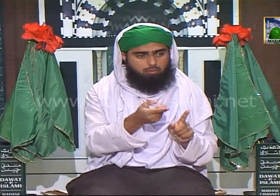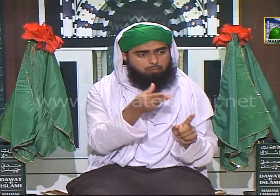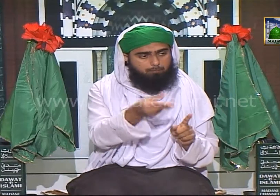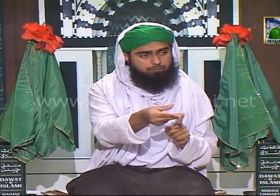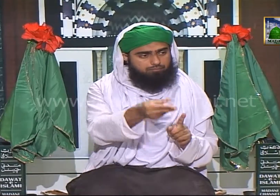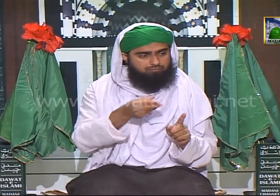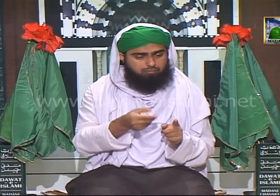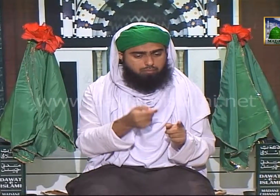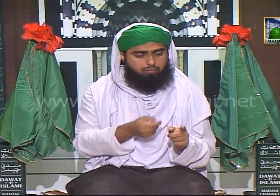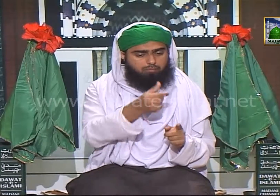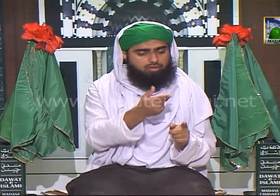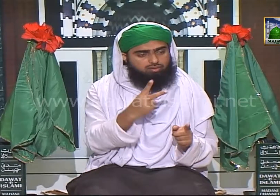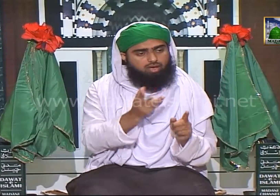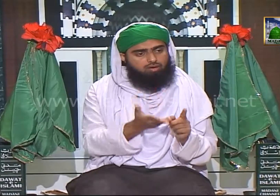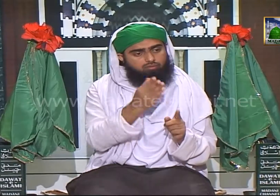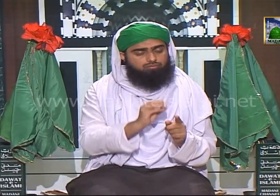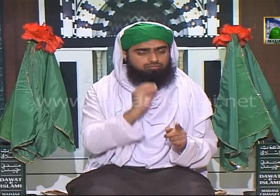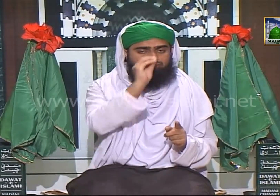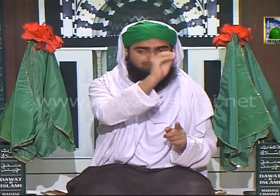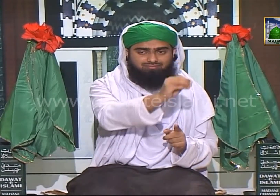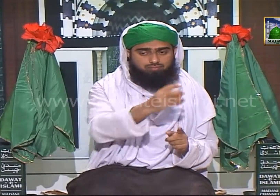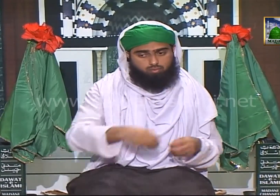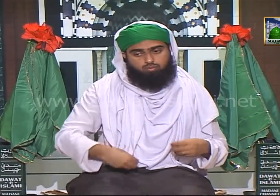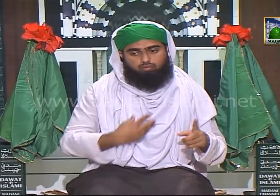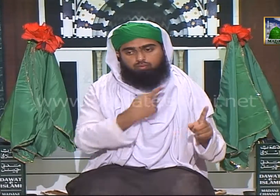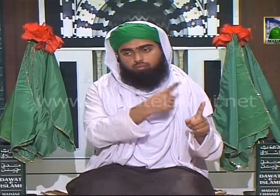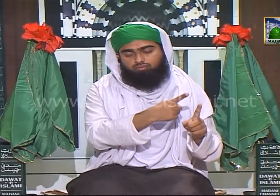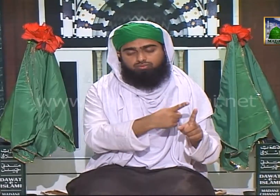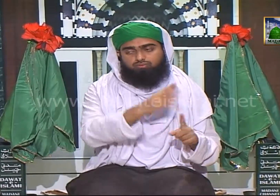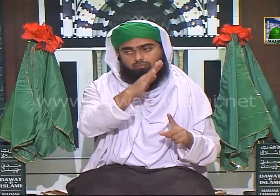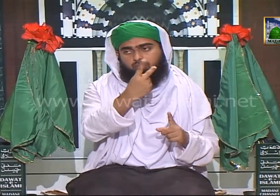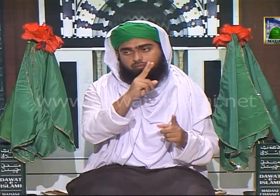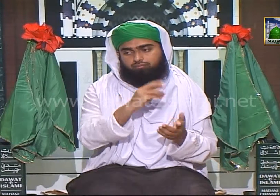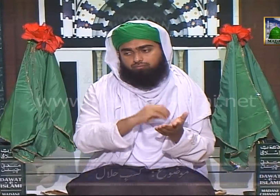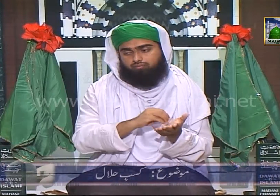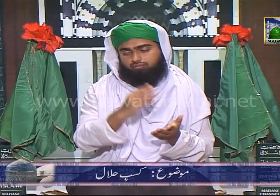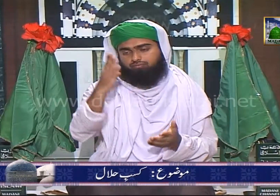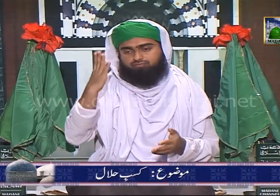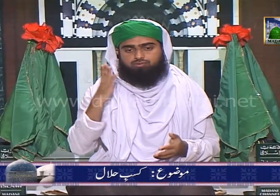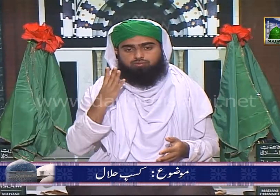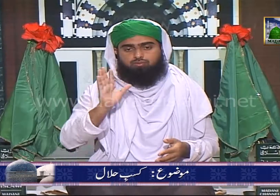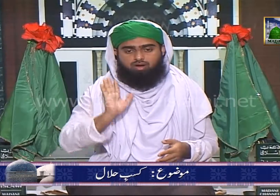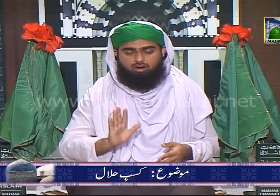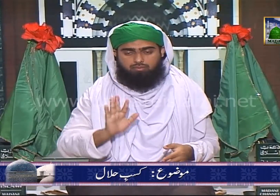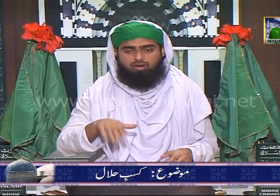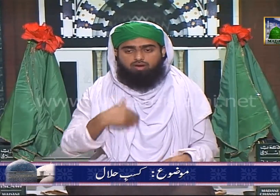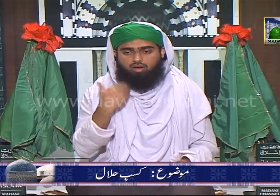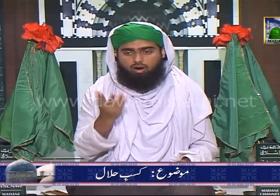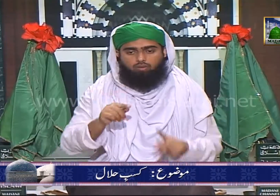کا جو زائد گیا وہ گویا صدقہ ہو گیا. غریبوں سے مہنگا خریدنا ثواب ہے, اور اگر مالداروں سے مہنگا خریدیں تو